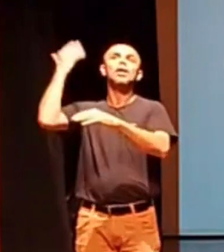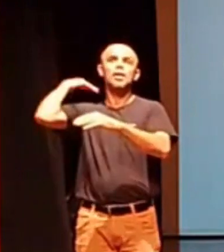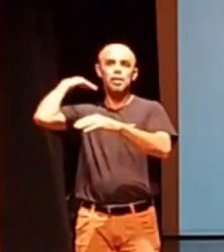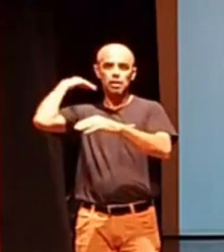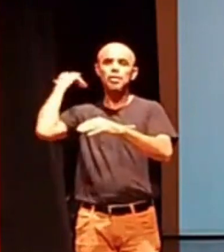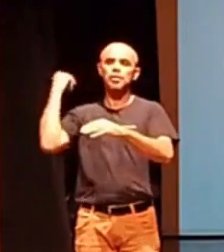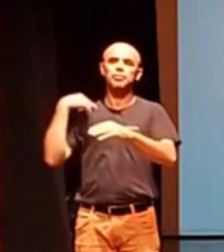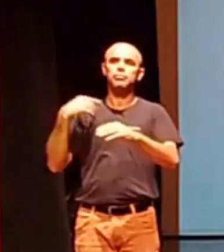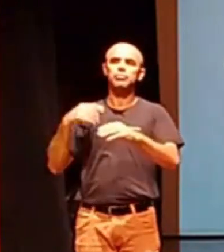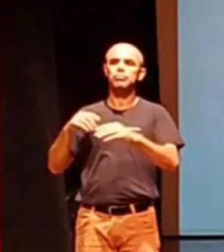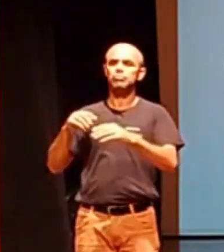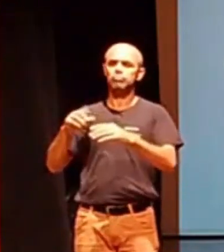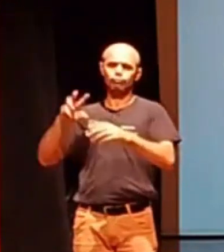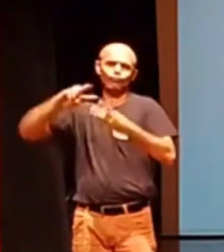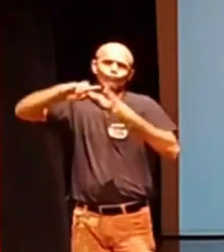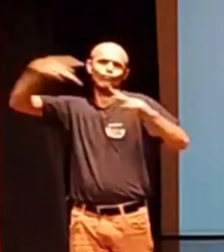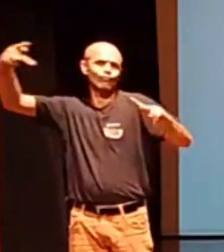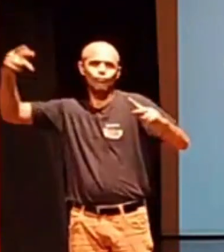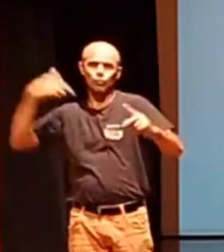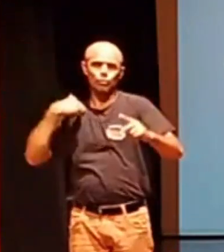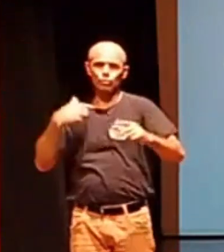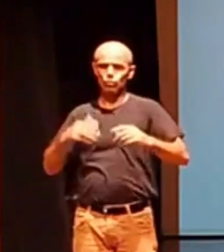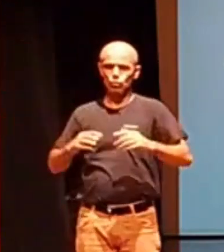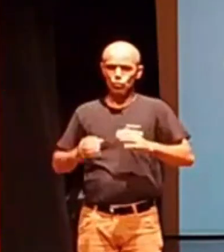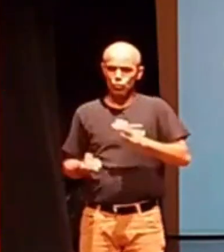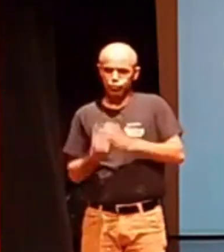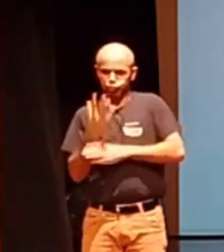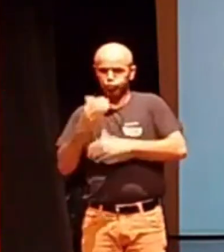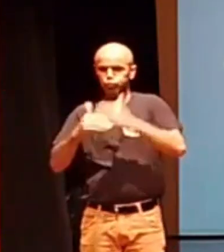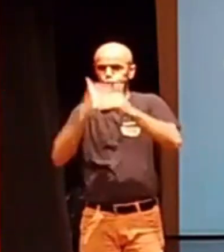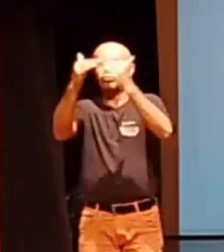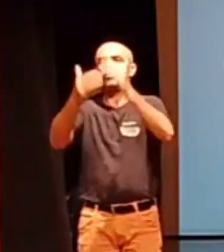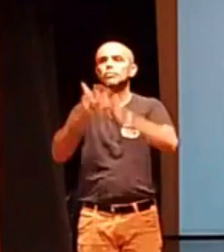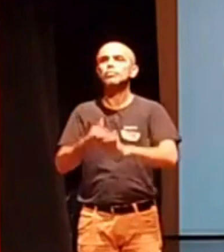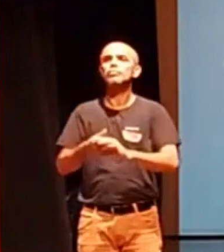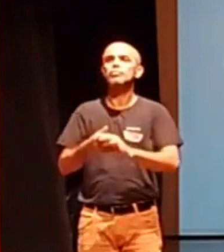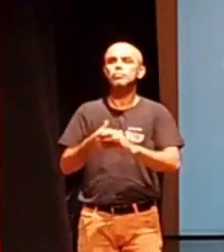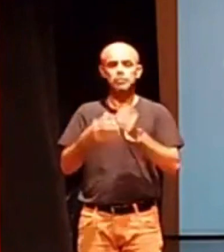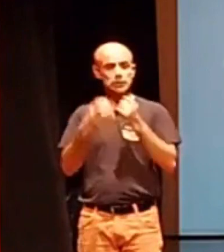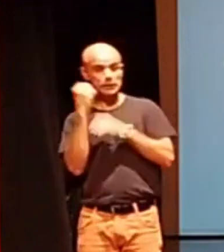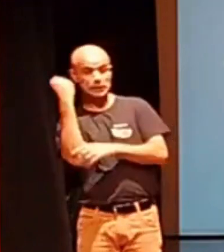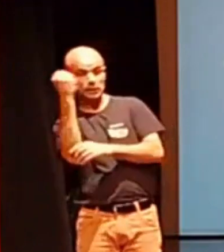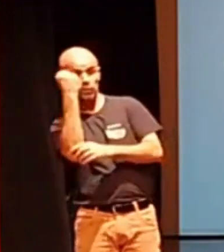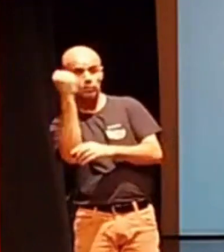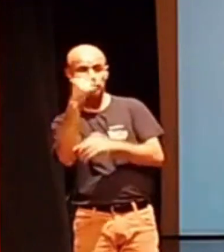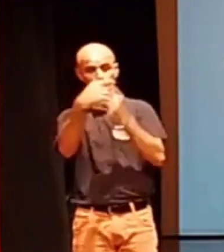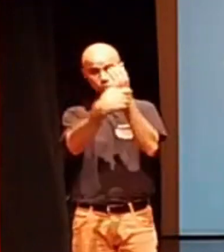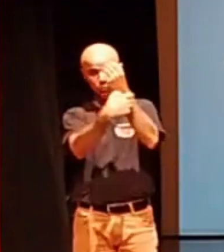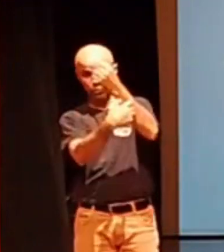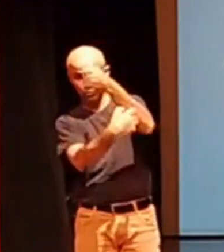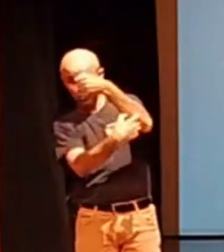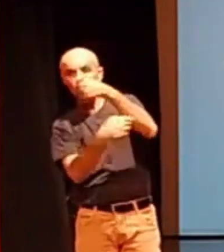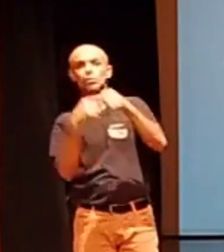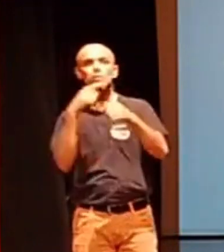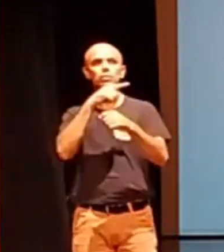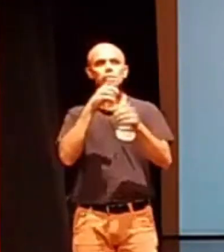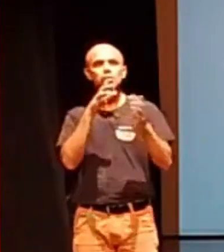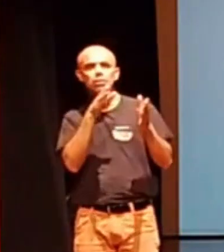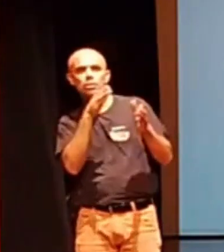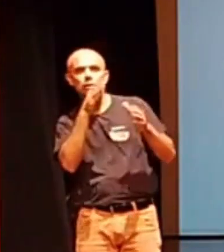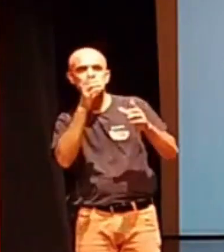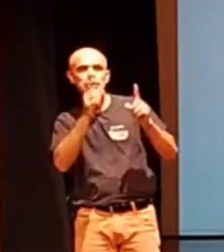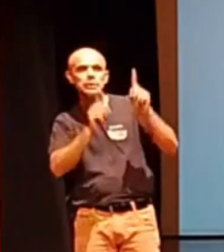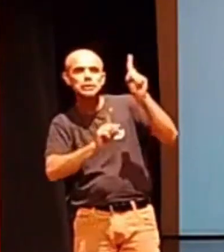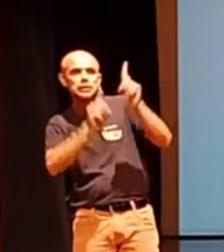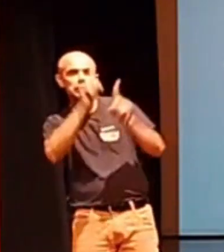idiopática ou congênita, e pela gravidade dessa escoliose, dessa curvatura, a gente vai ter alterações que